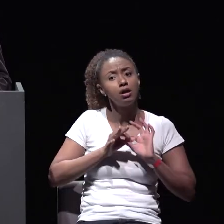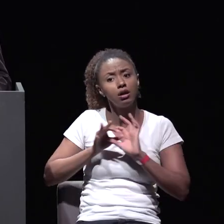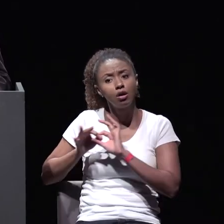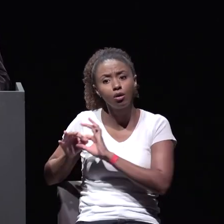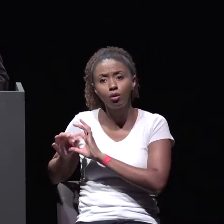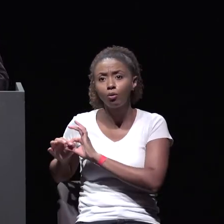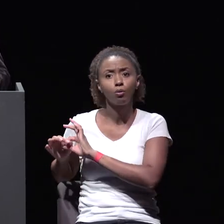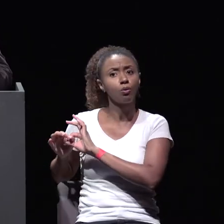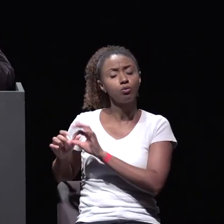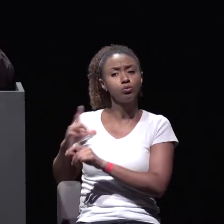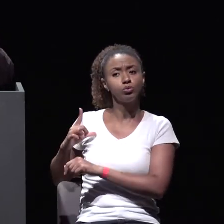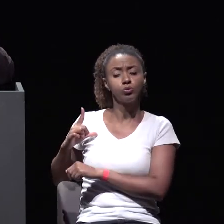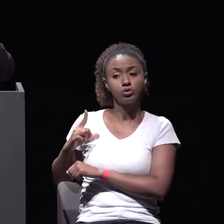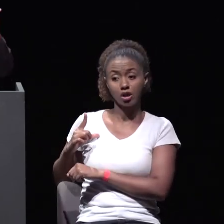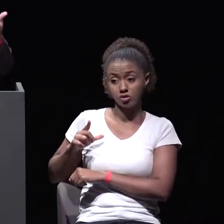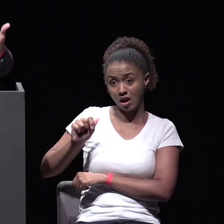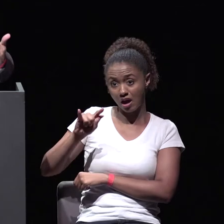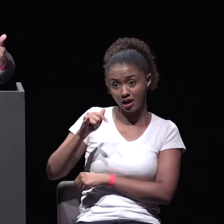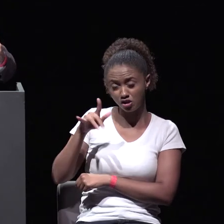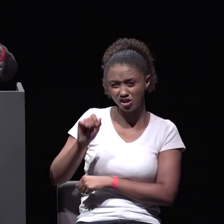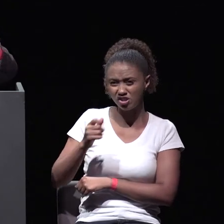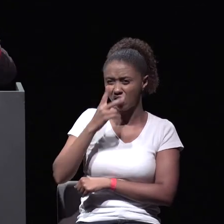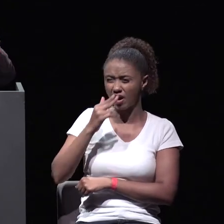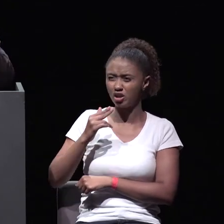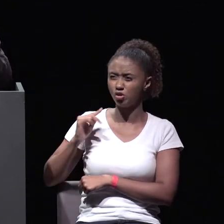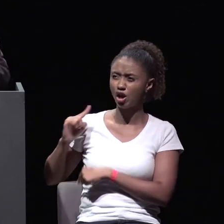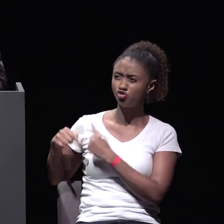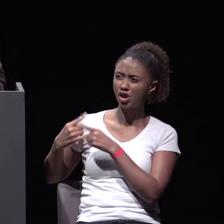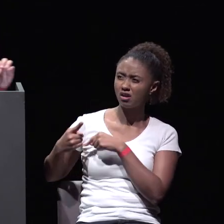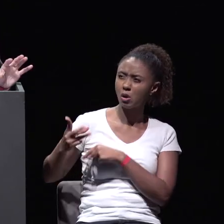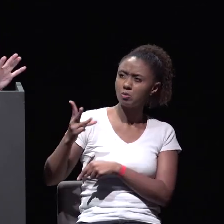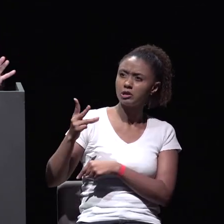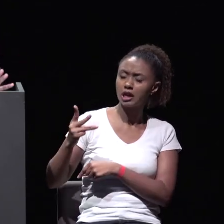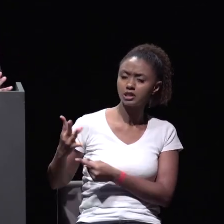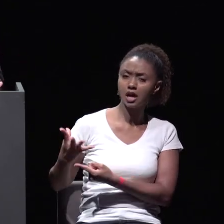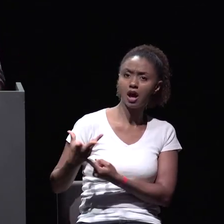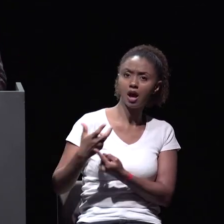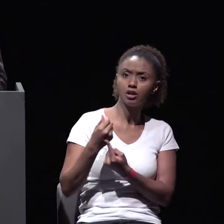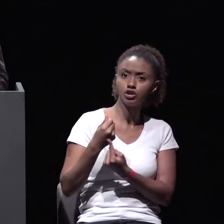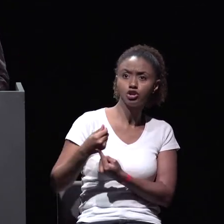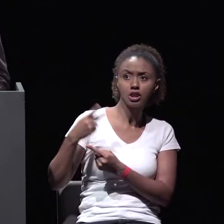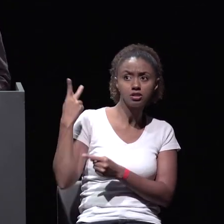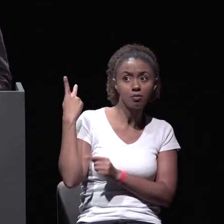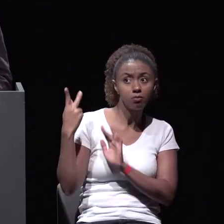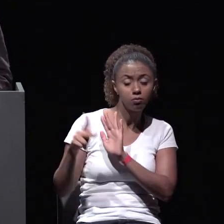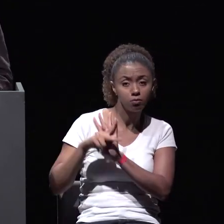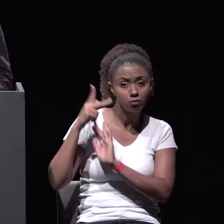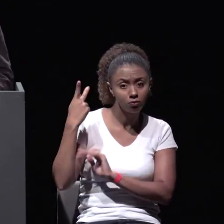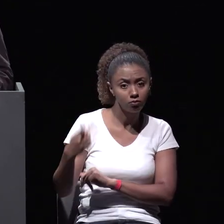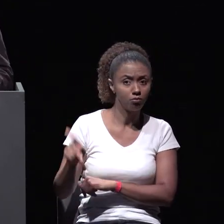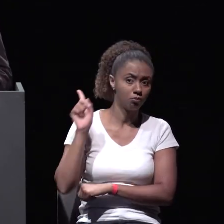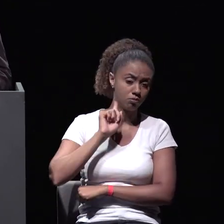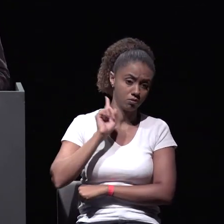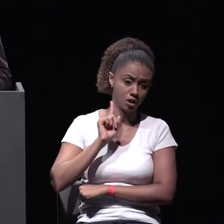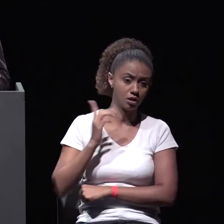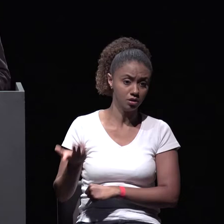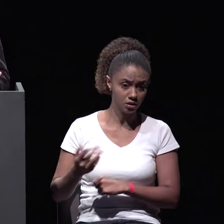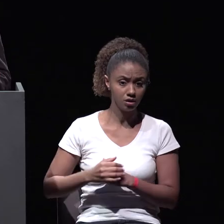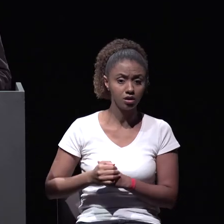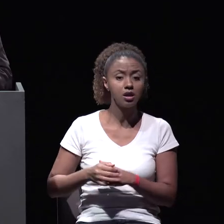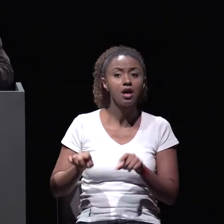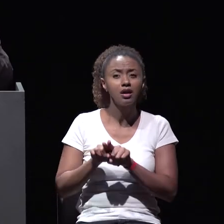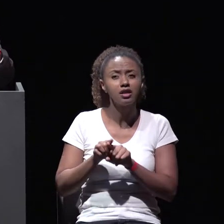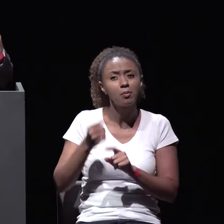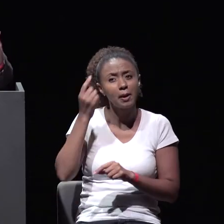estabelecido na hora jardim a segunda ou a terceira geração de artistas estabelecidos em minas gerais e mesmo número na leitura